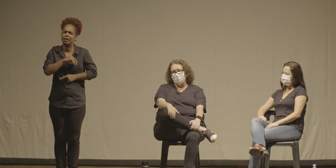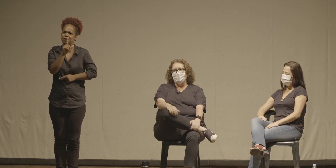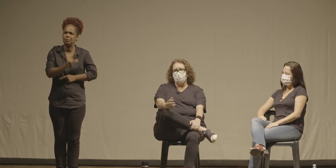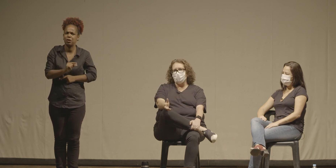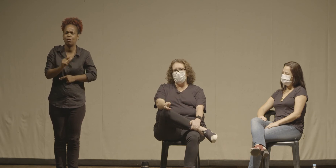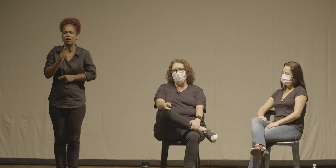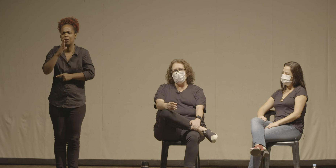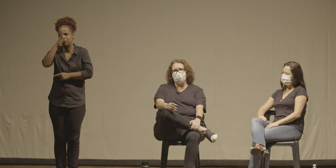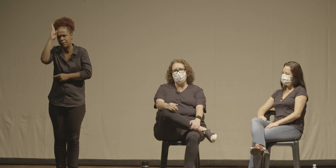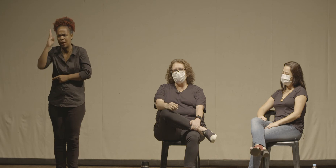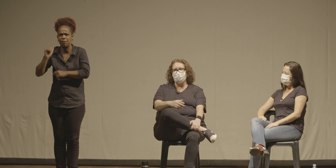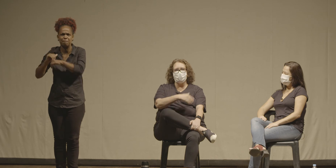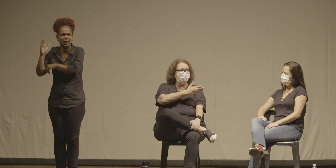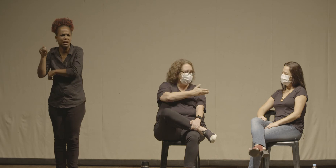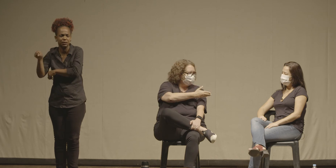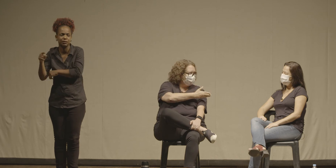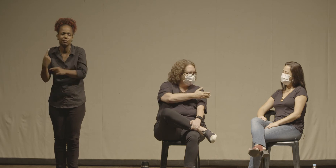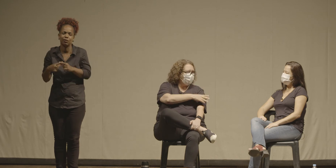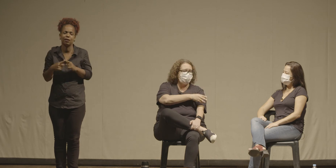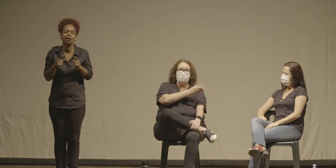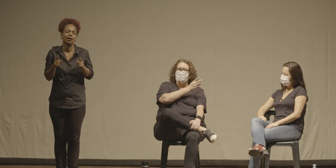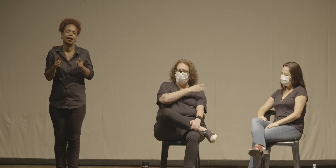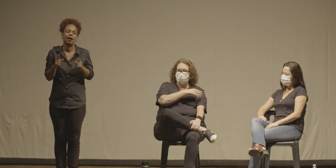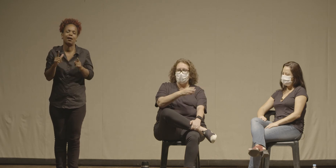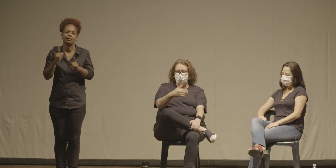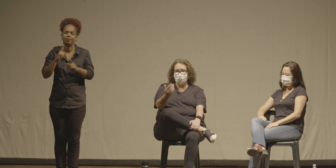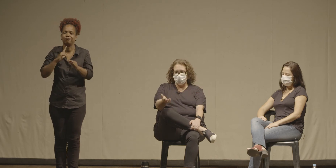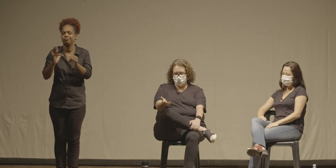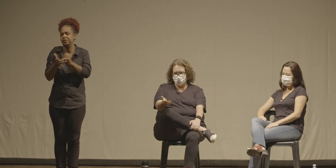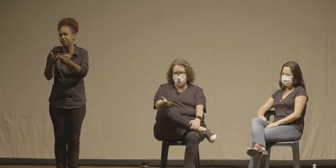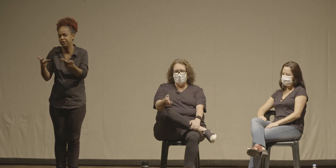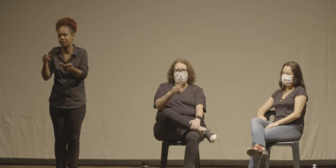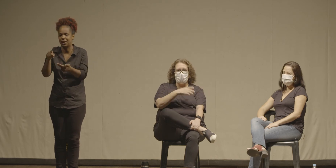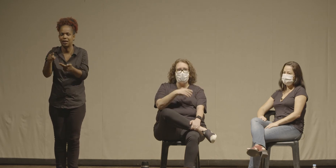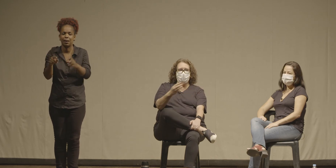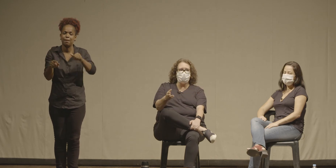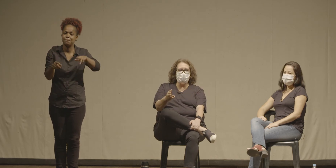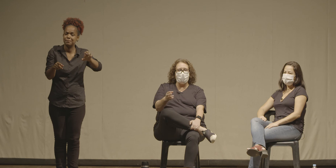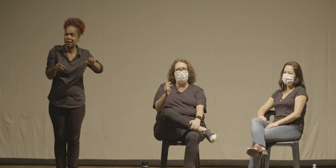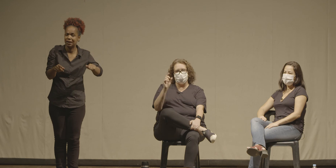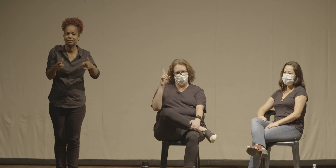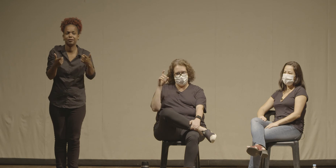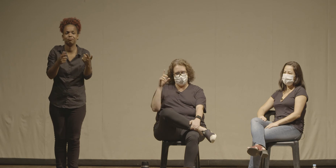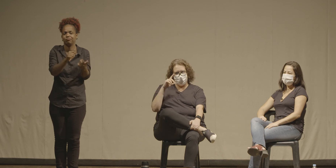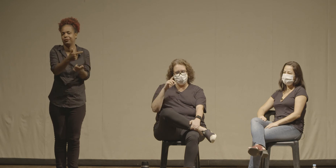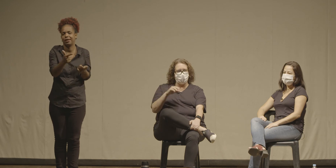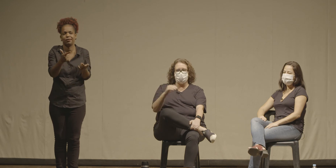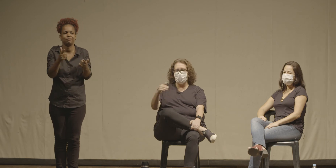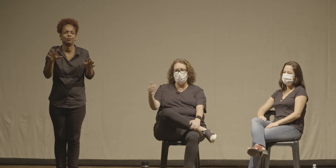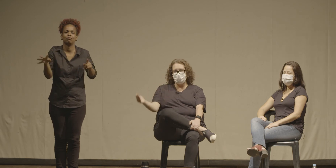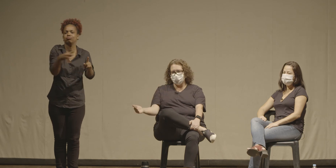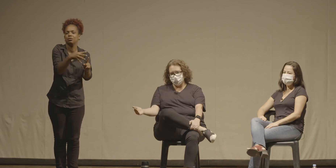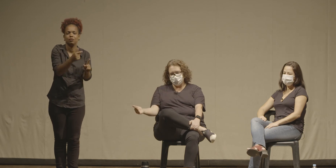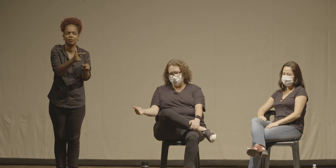Neymar? Porque a Marta não tem a mesma visibilidade, apesar de ser um mito, ela é um mito para, entre